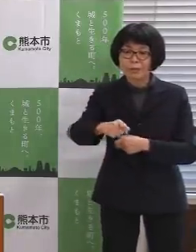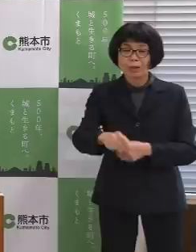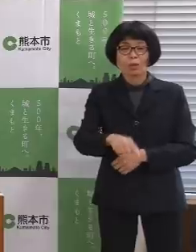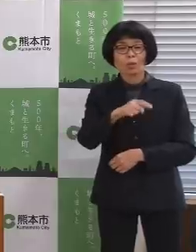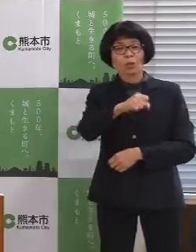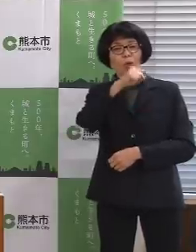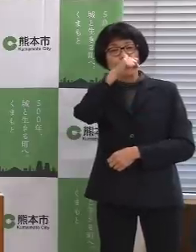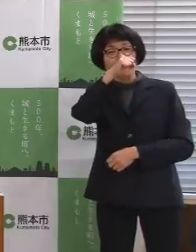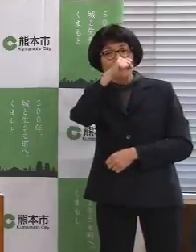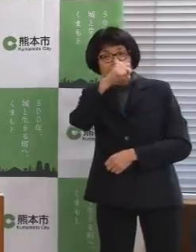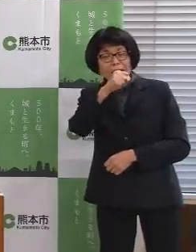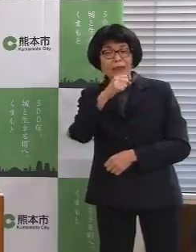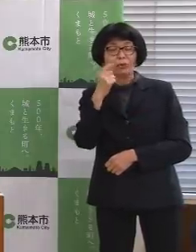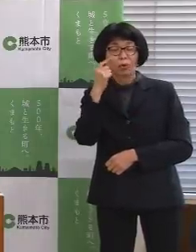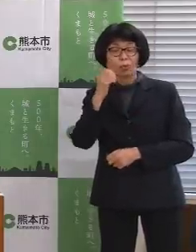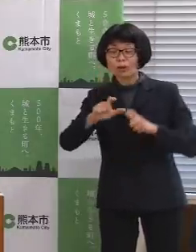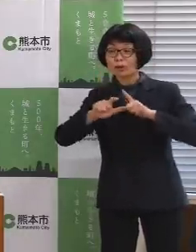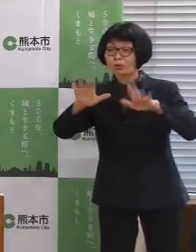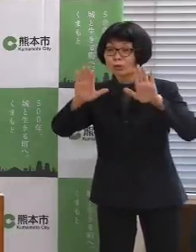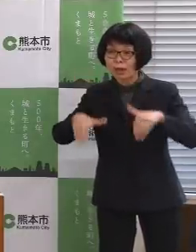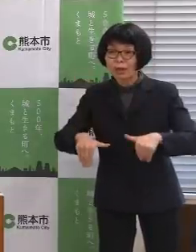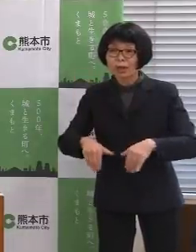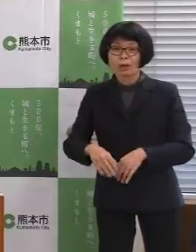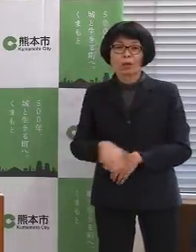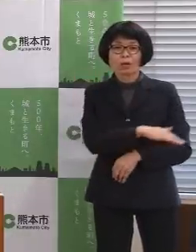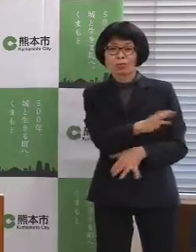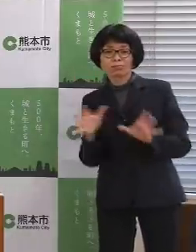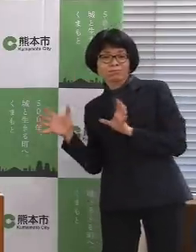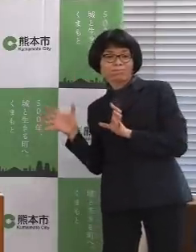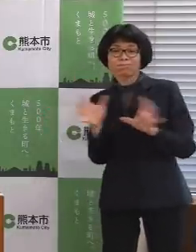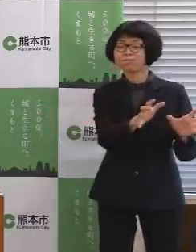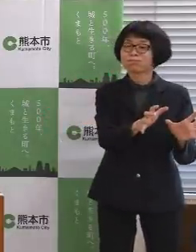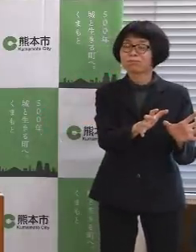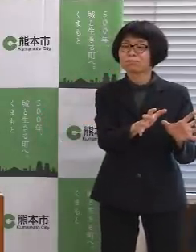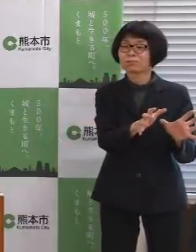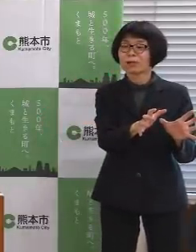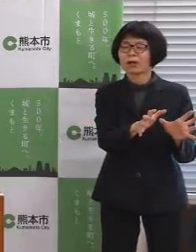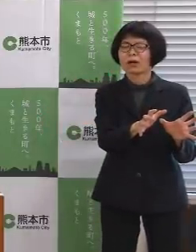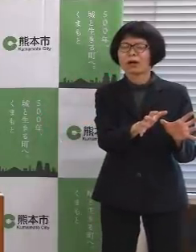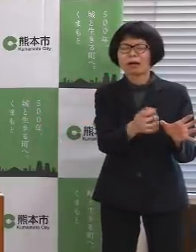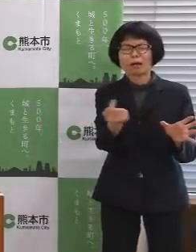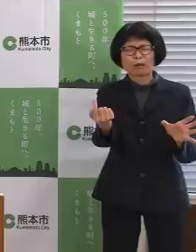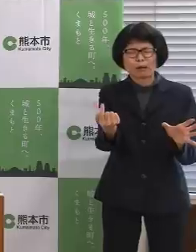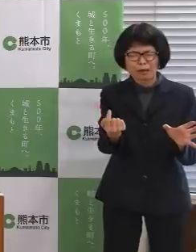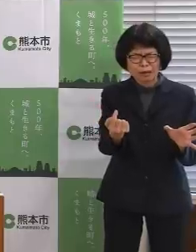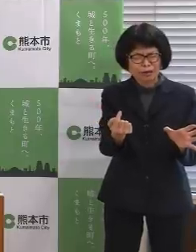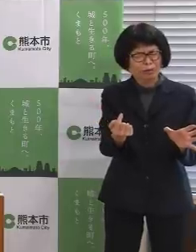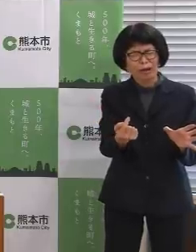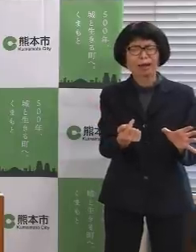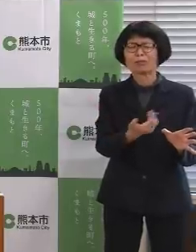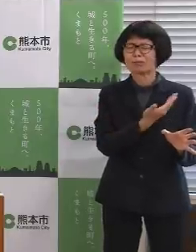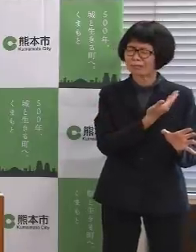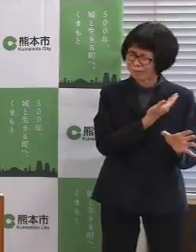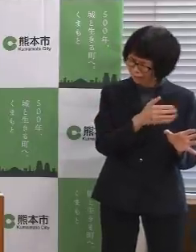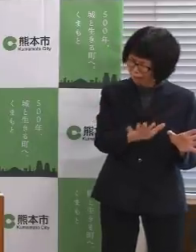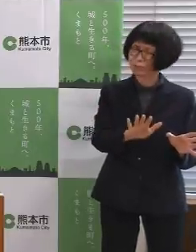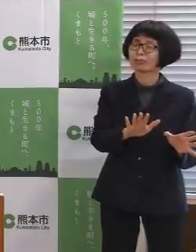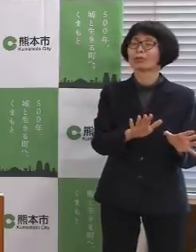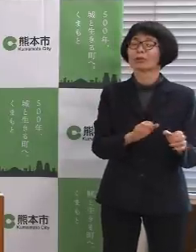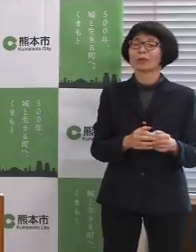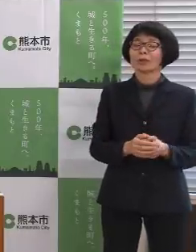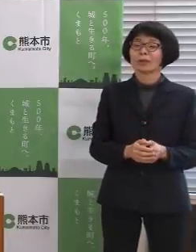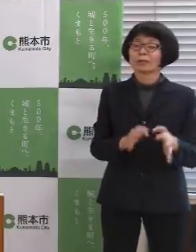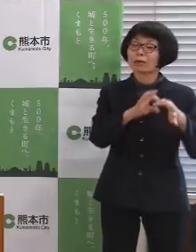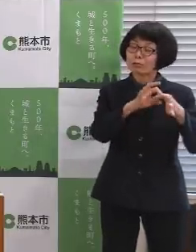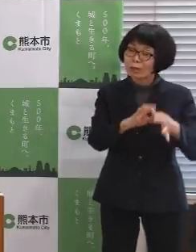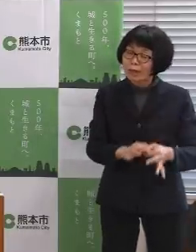いですよと言ってしまったがためにですね、やはり密になってしまうということがですね、これは避けられないというふうに思います。ですので、我々